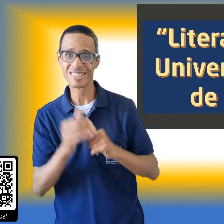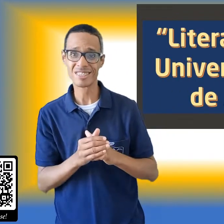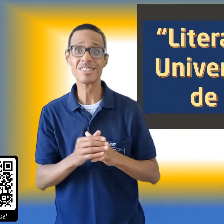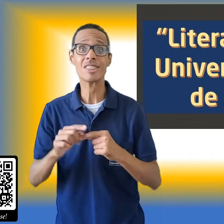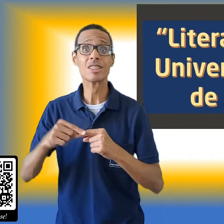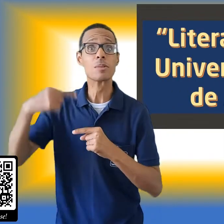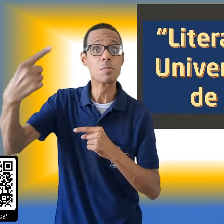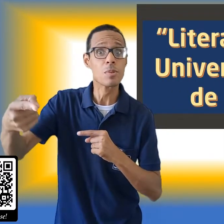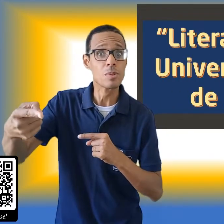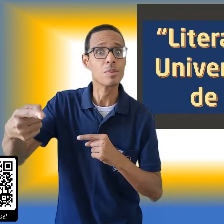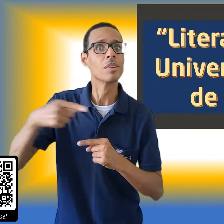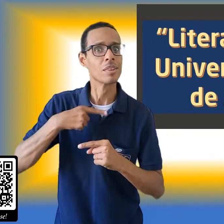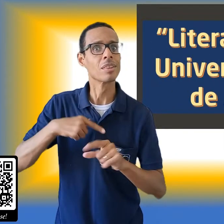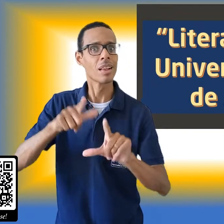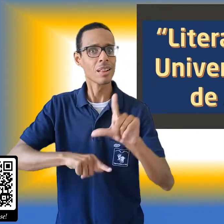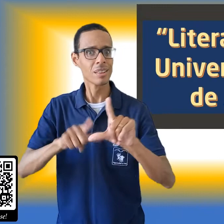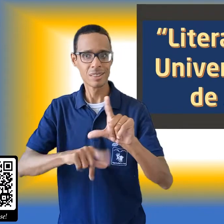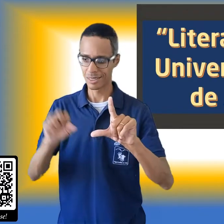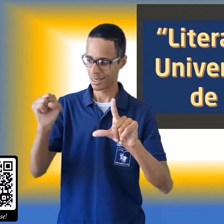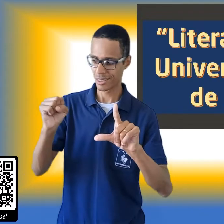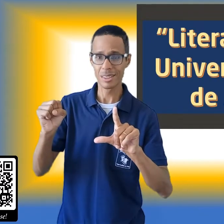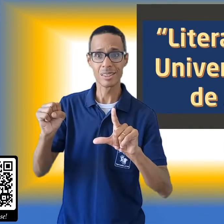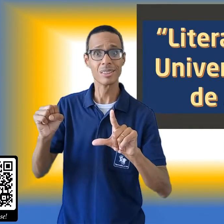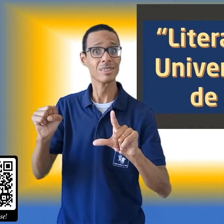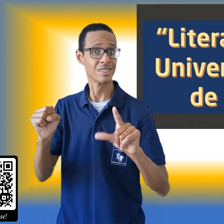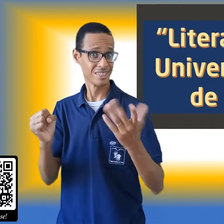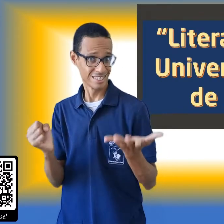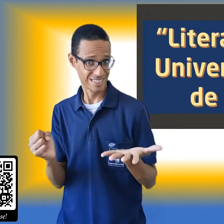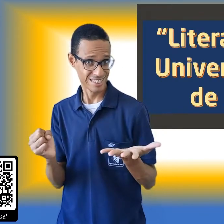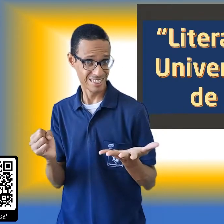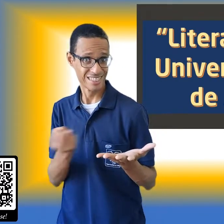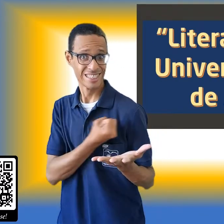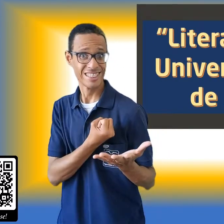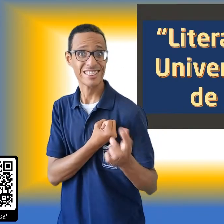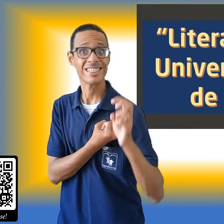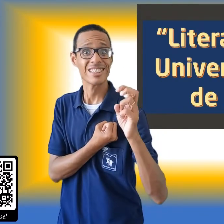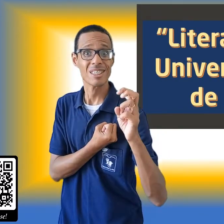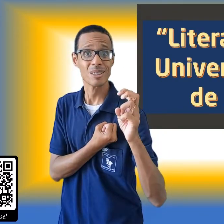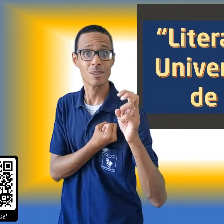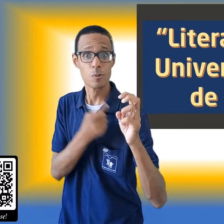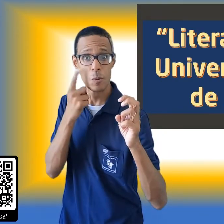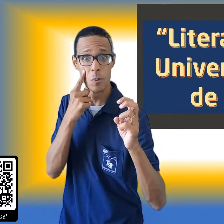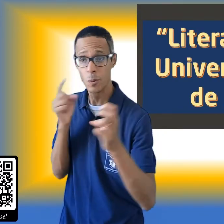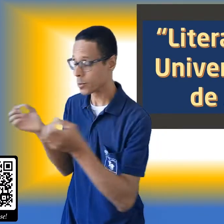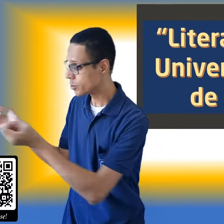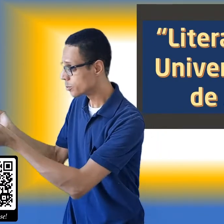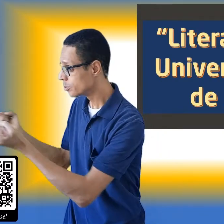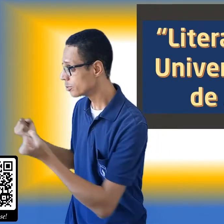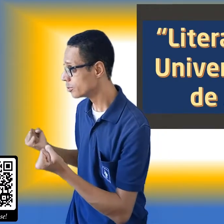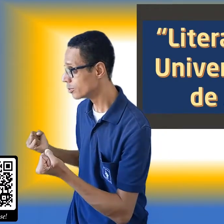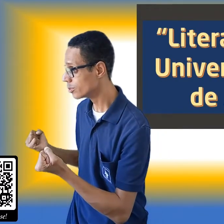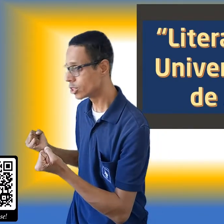Na próxima semana, apresentarei o bloco 5 da letra S, que já está